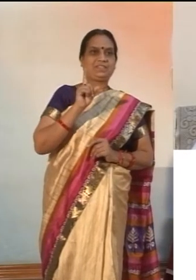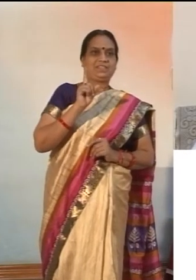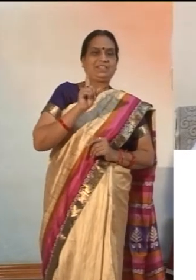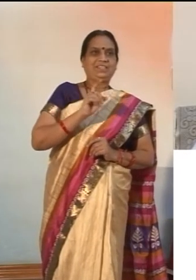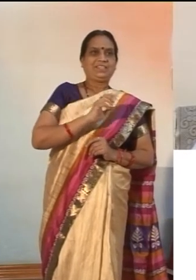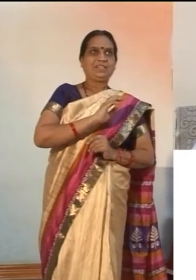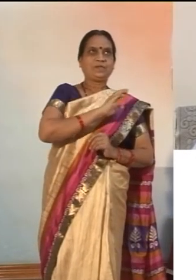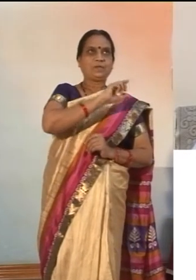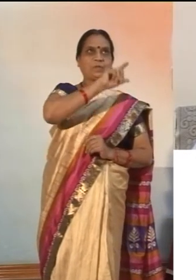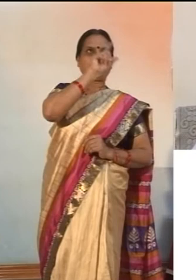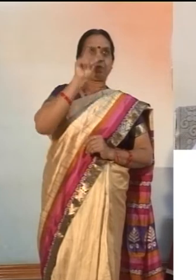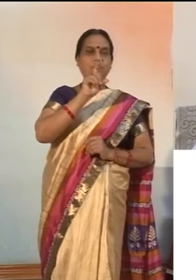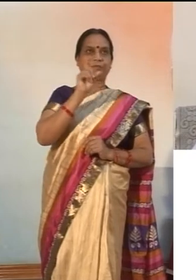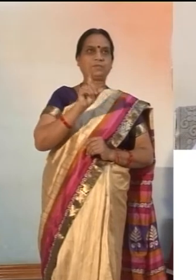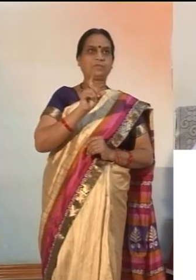सतनाम।